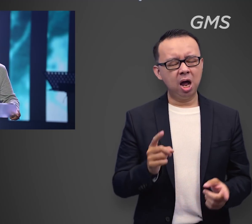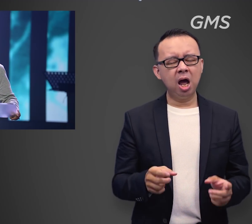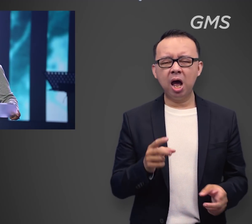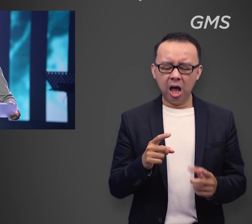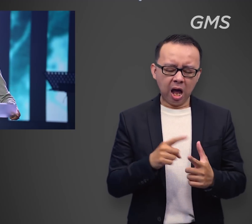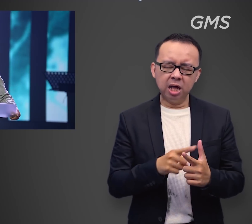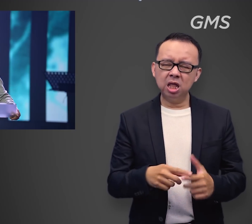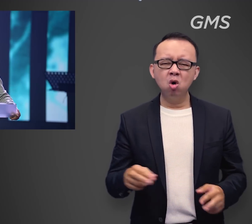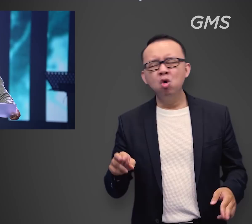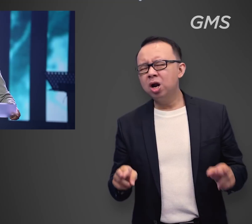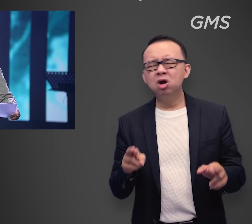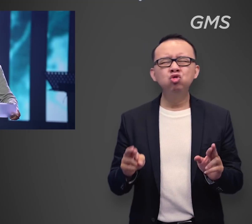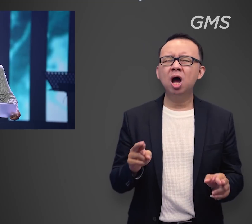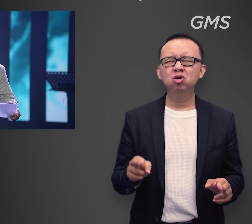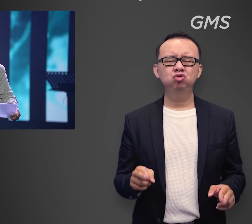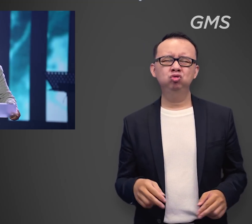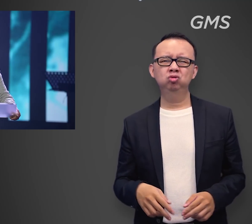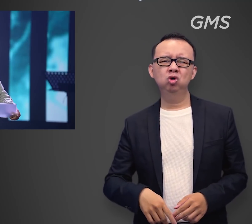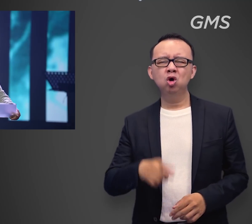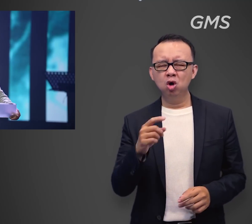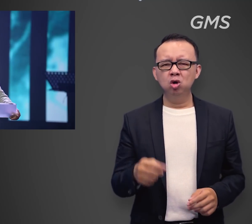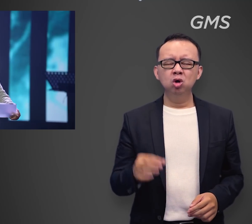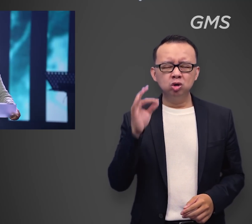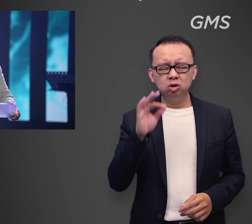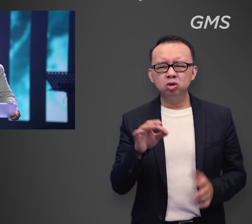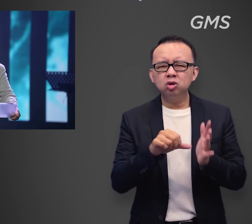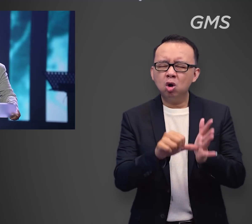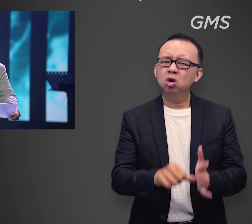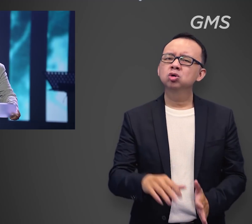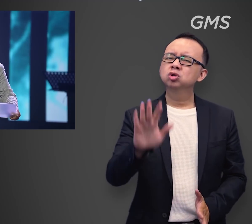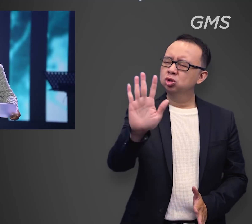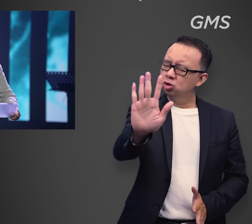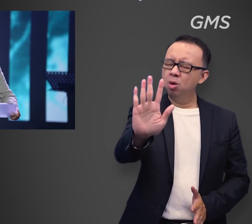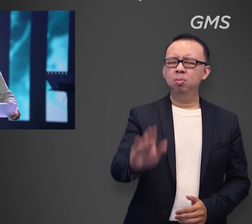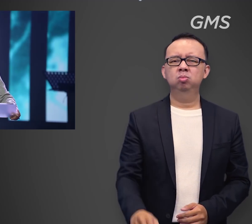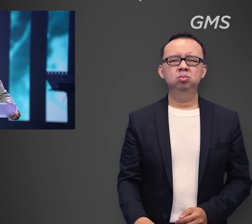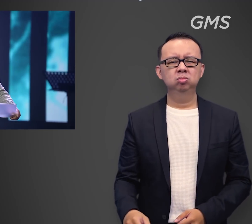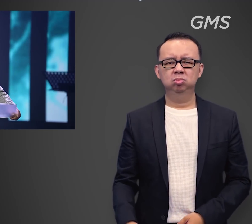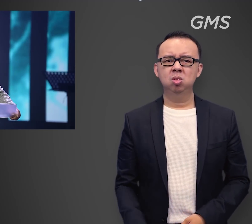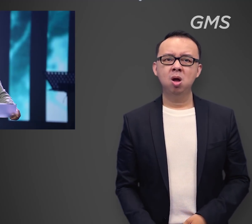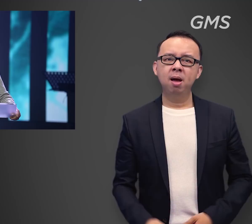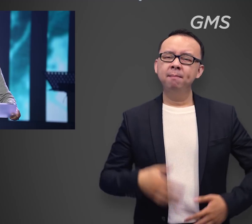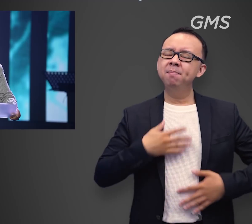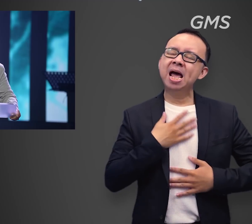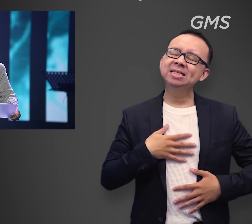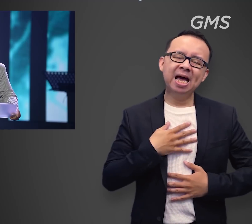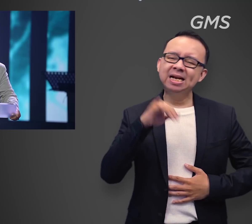stop dengan perasaan yang salah ini. Ya, sebuah perasaan yang salah